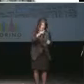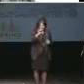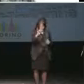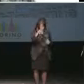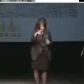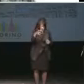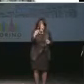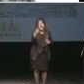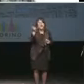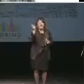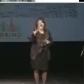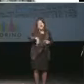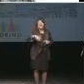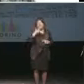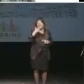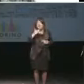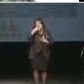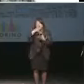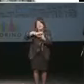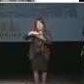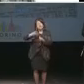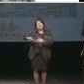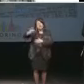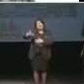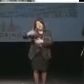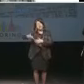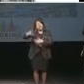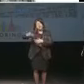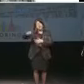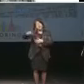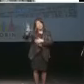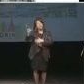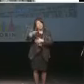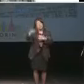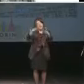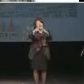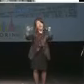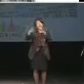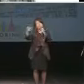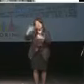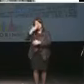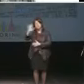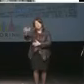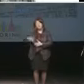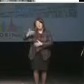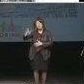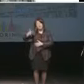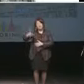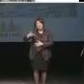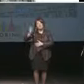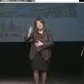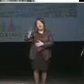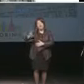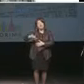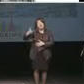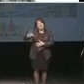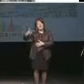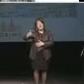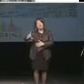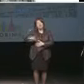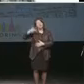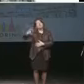grazie anche al gruppo delle ferivie dello Stato in particolare alle due aziende del gruppo delle ferivie dello Stato cioè la rete ferroviaria italiana e